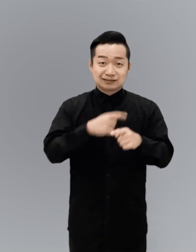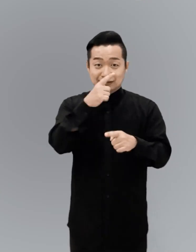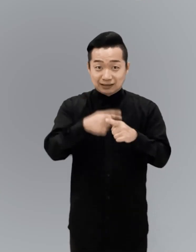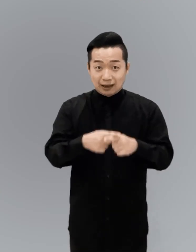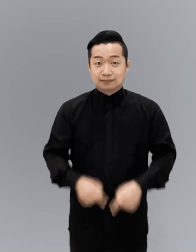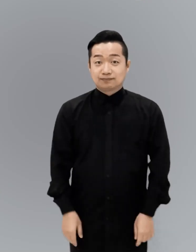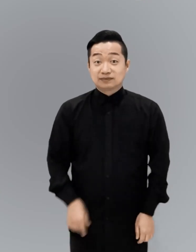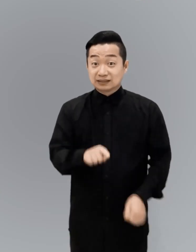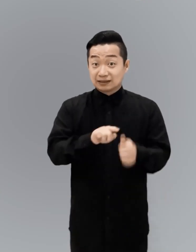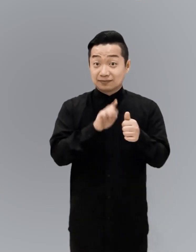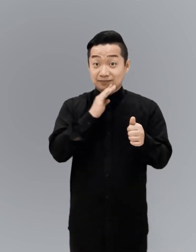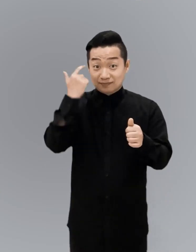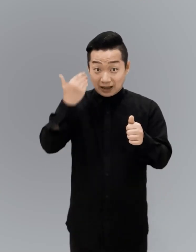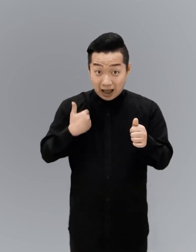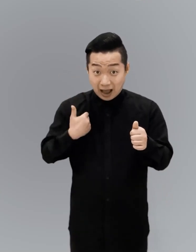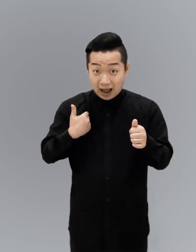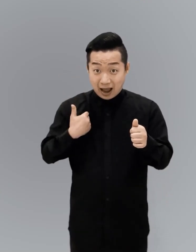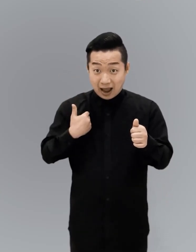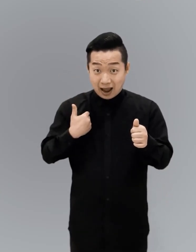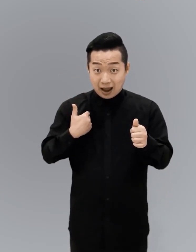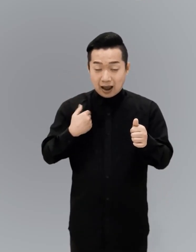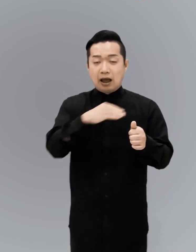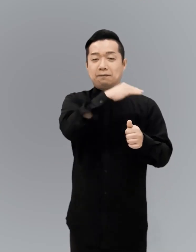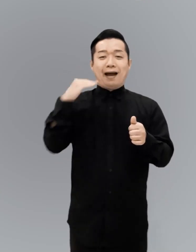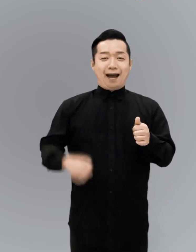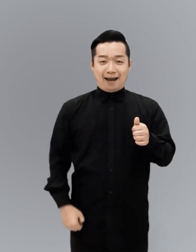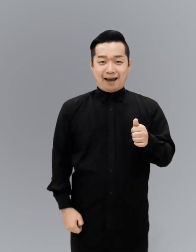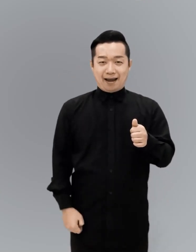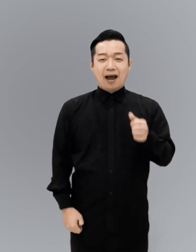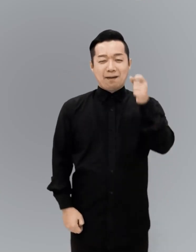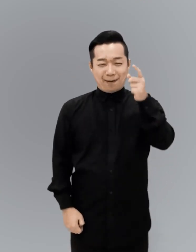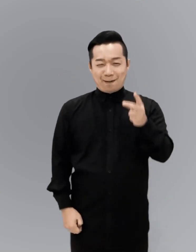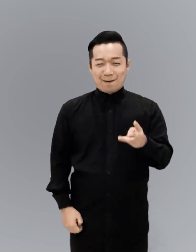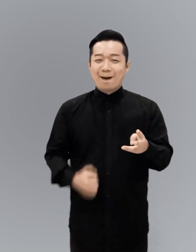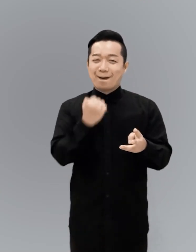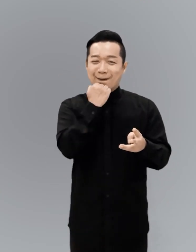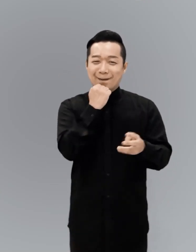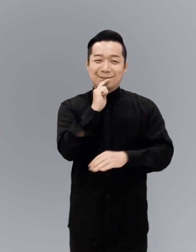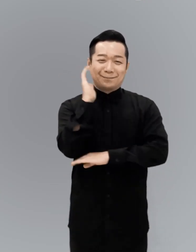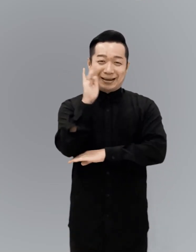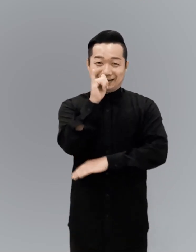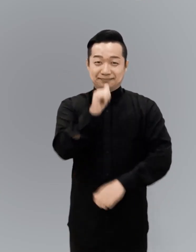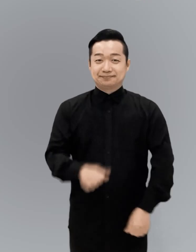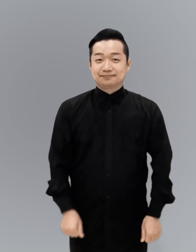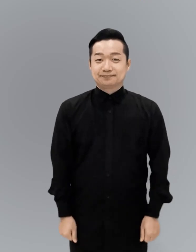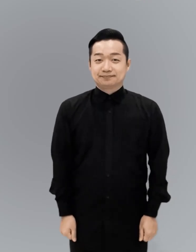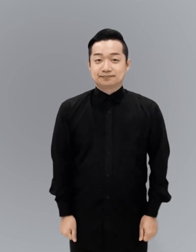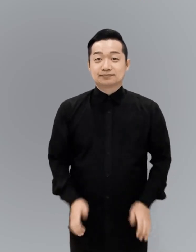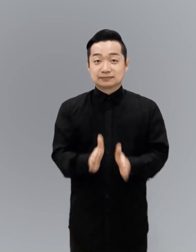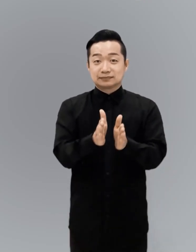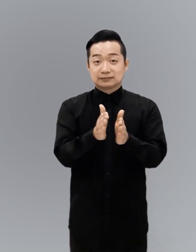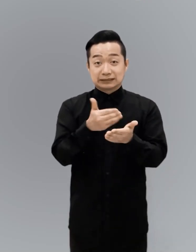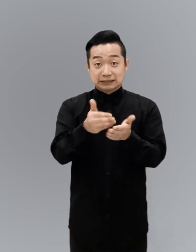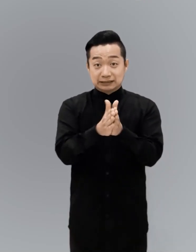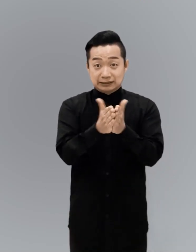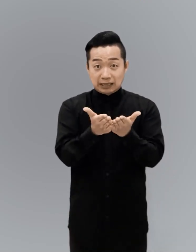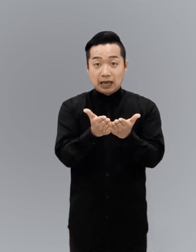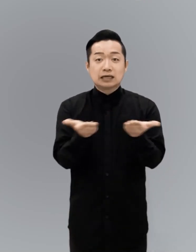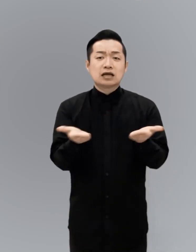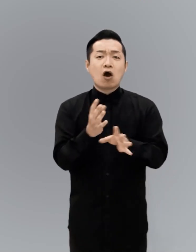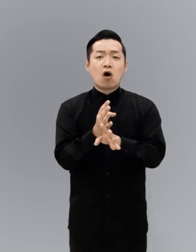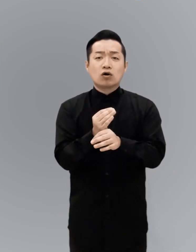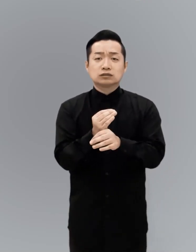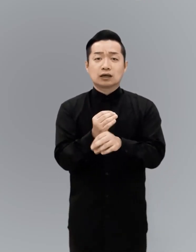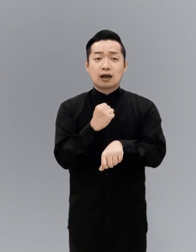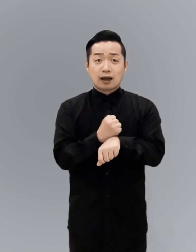흐트러져 있다가도 그 아이냐 그러면 딱 이렇게 되는 그런 몇 번의 에피소드가 있었습니다. 그림책 작업은